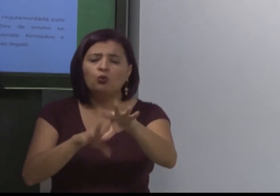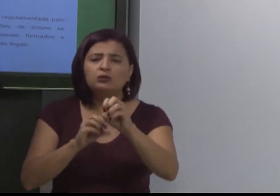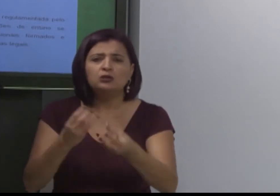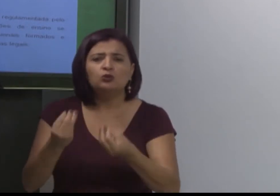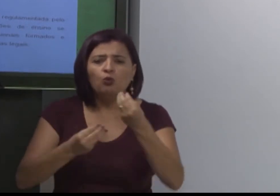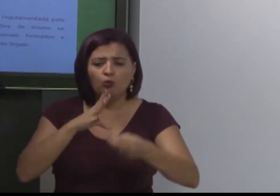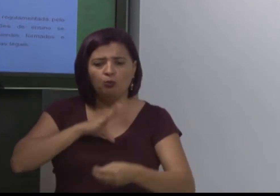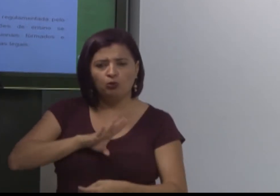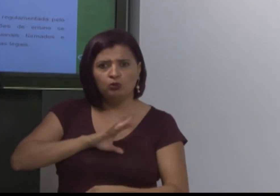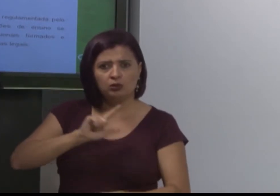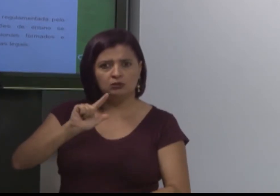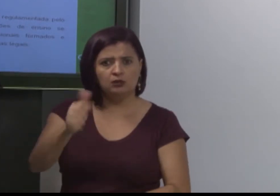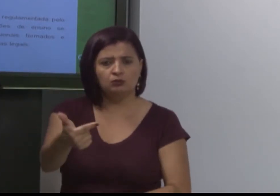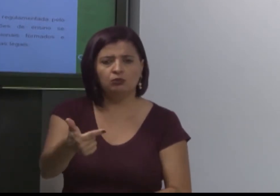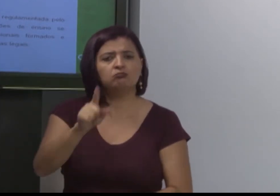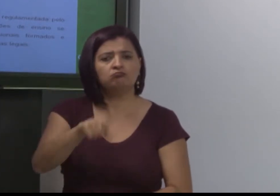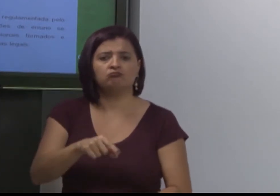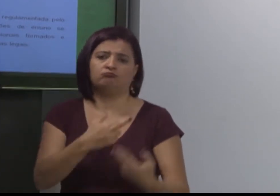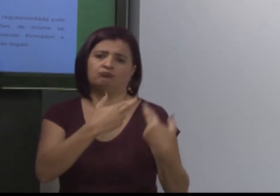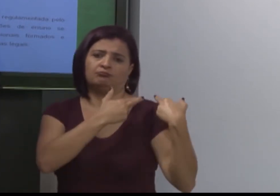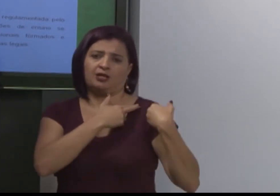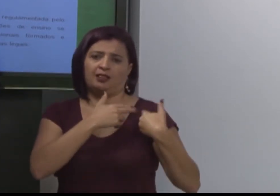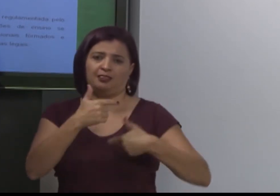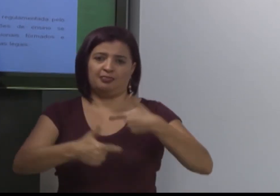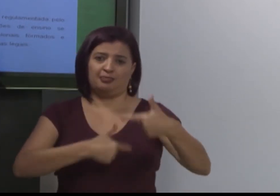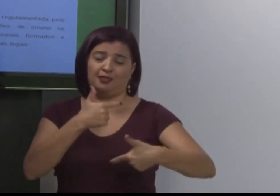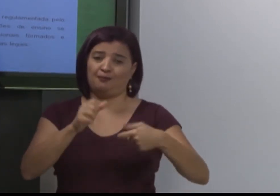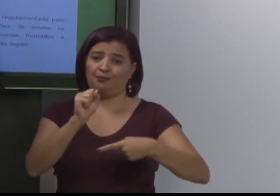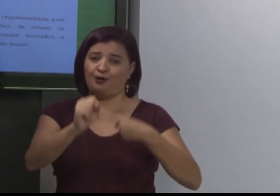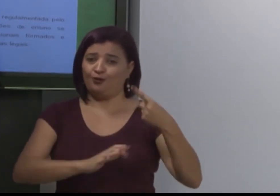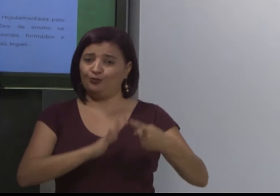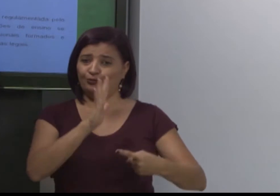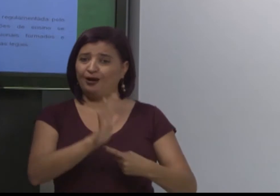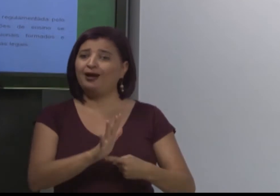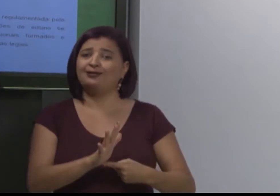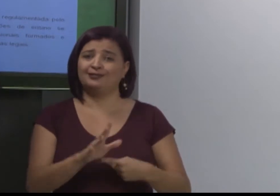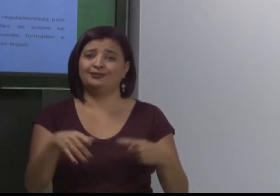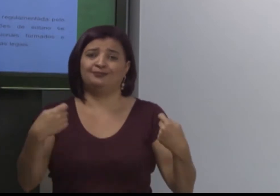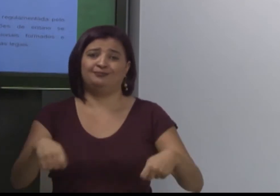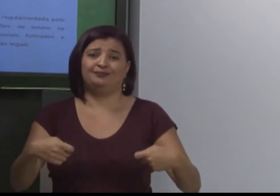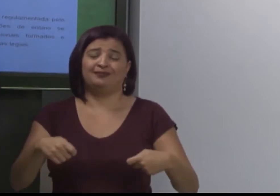bem como também para o ensino do português como segunda língua.